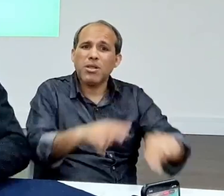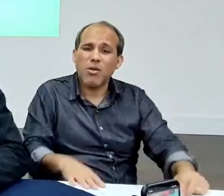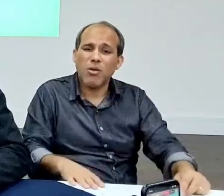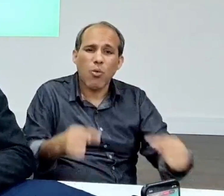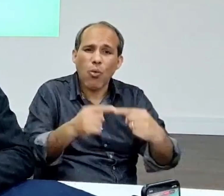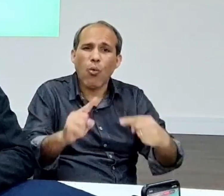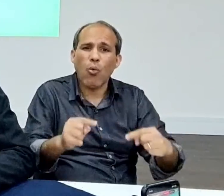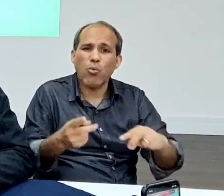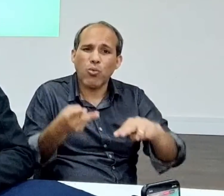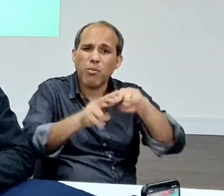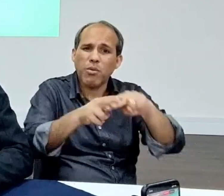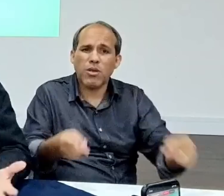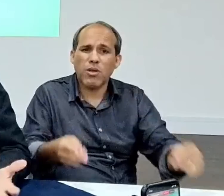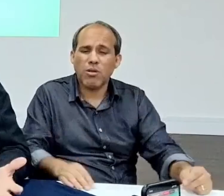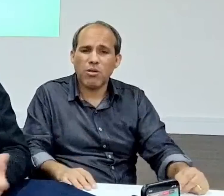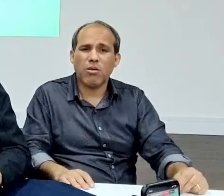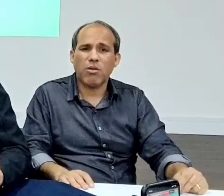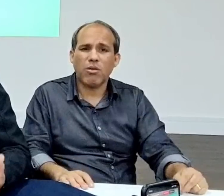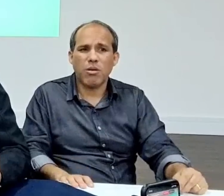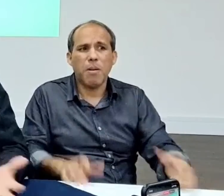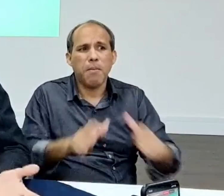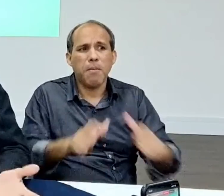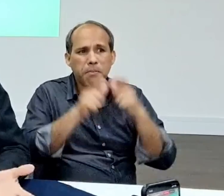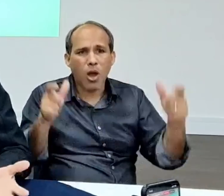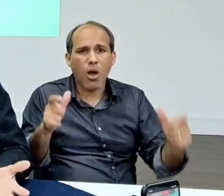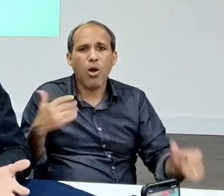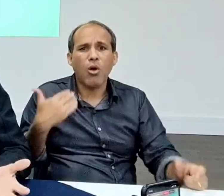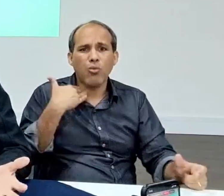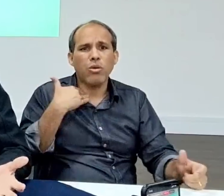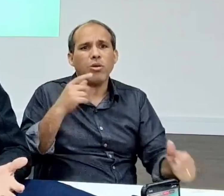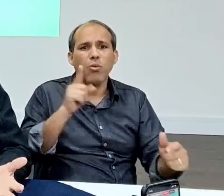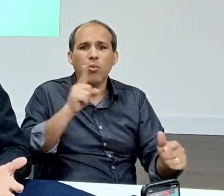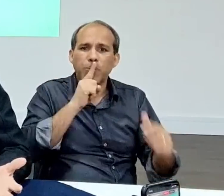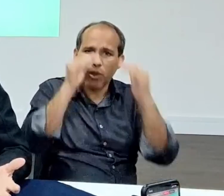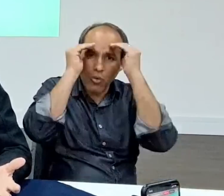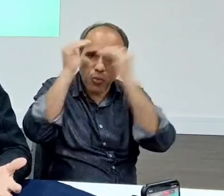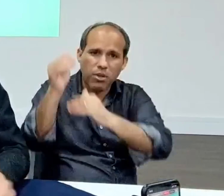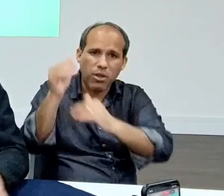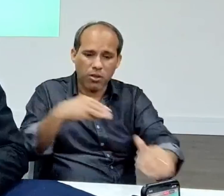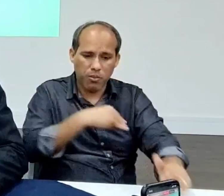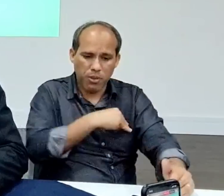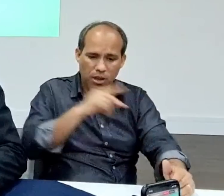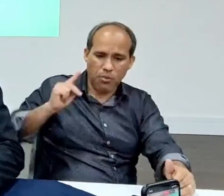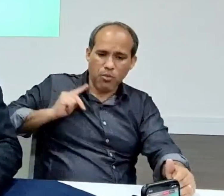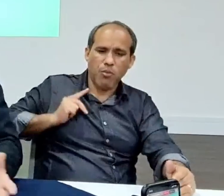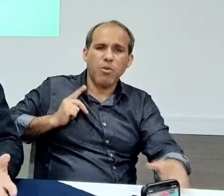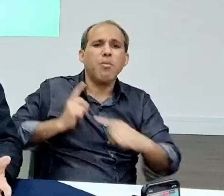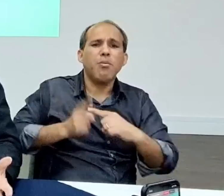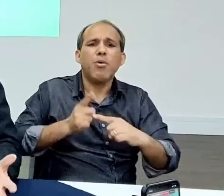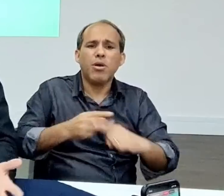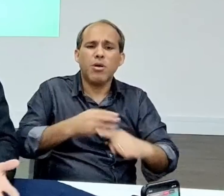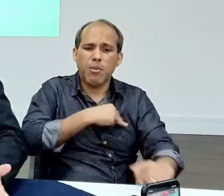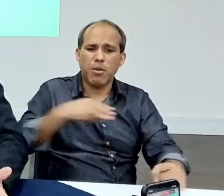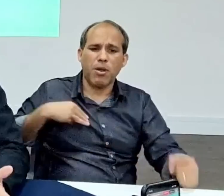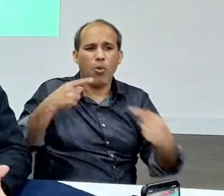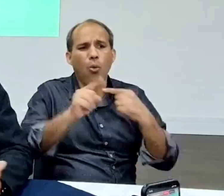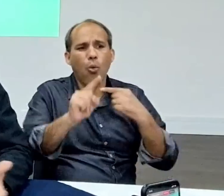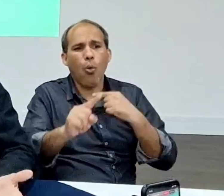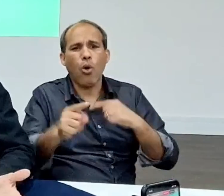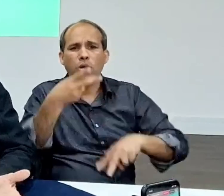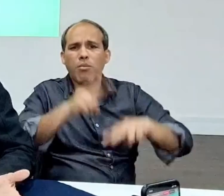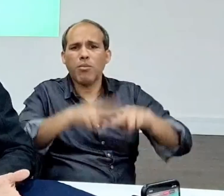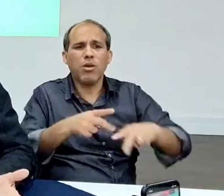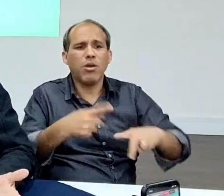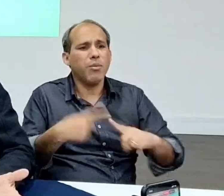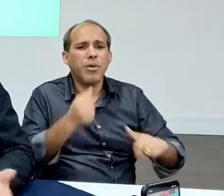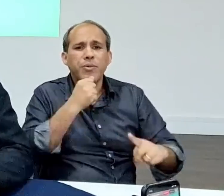prisão. Geralmente o juiz segue isso aí. É porque foi contra? Porque não tinha